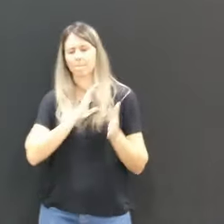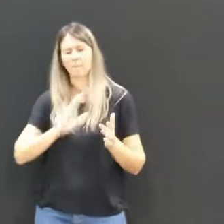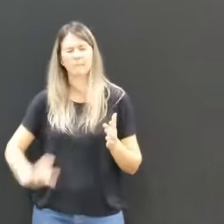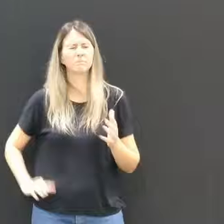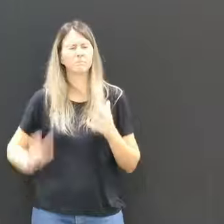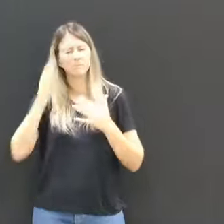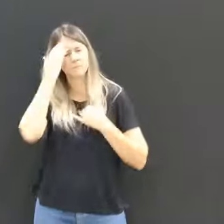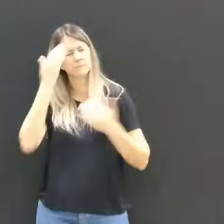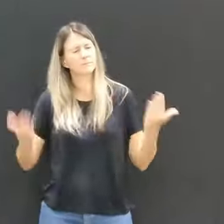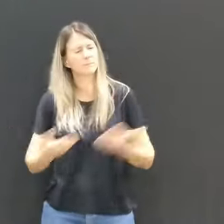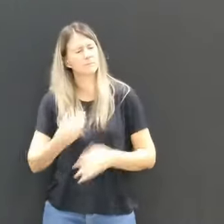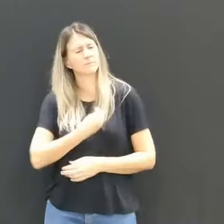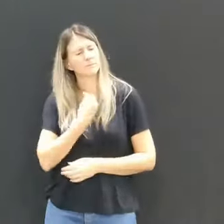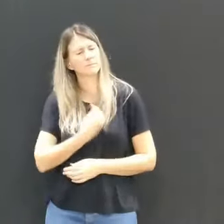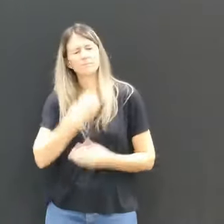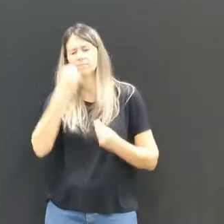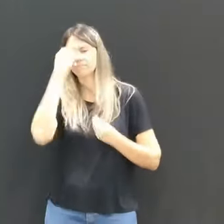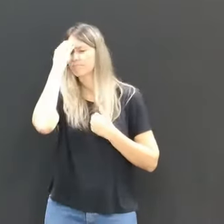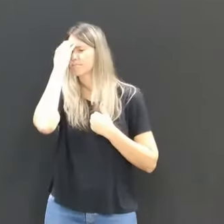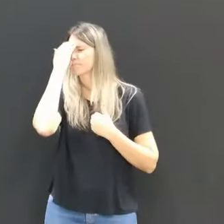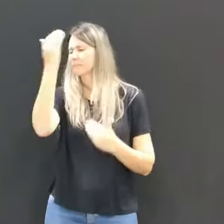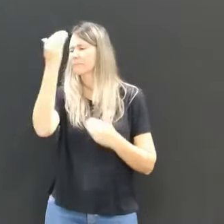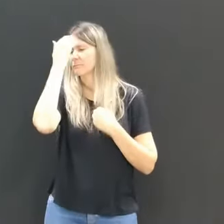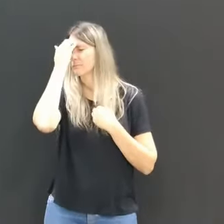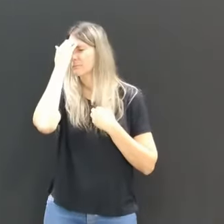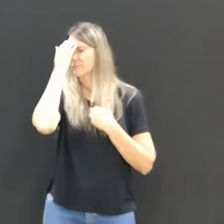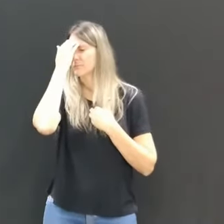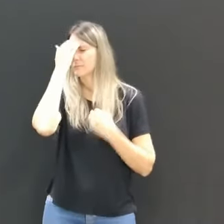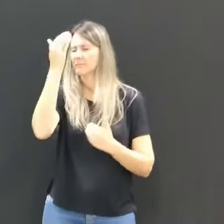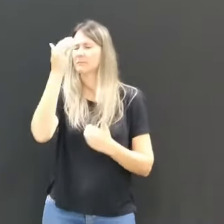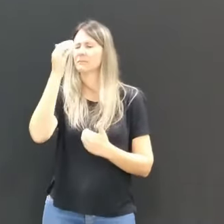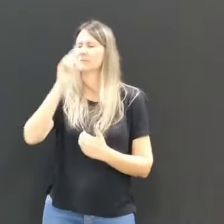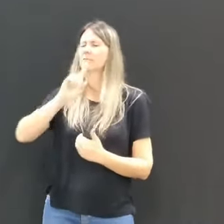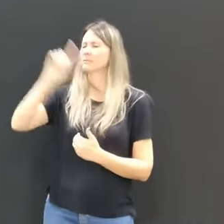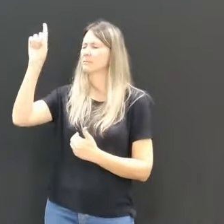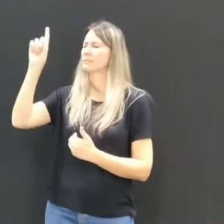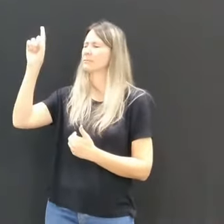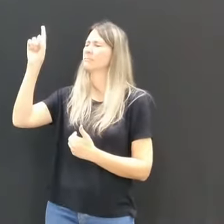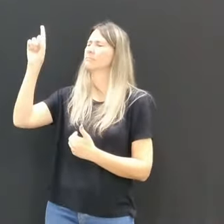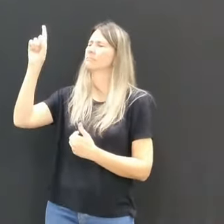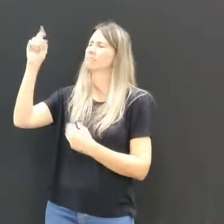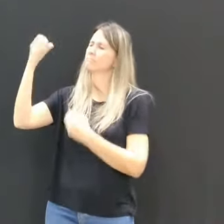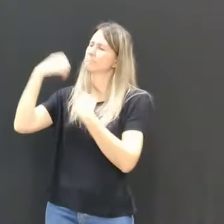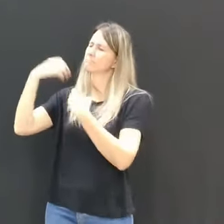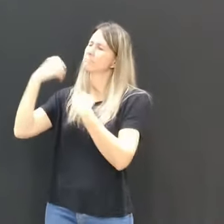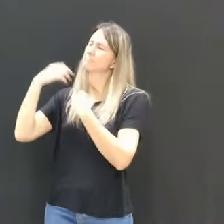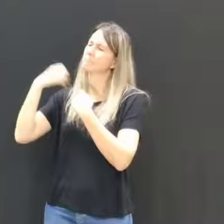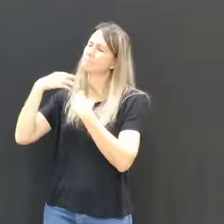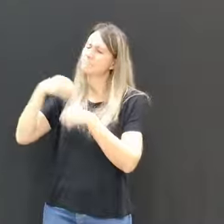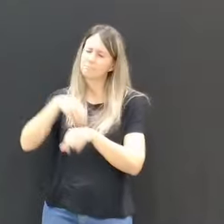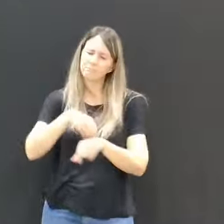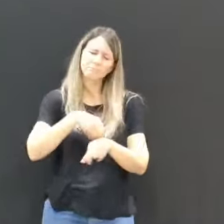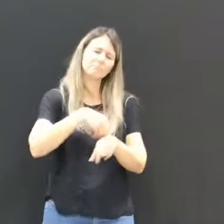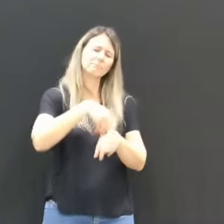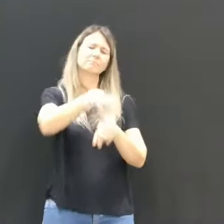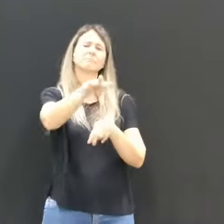Senhor Jesus Cristo, quero te agradecer pela vida. Obrigado, Deus. O Senhor tem me ensinado e